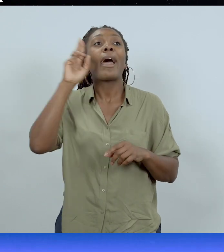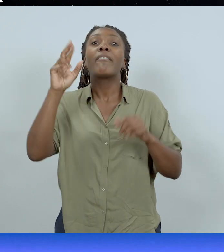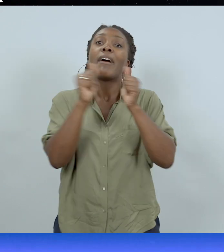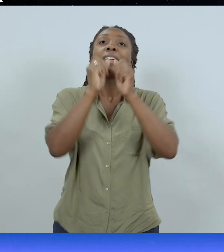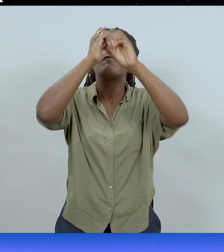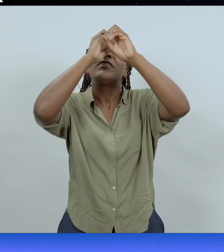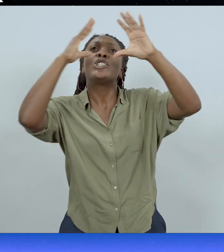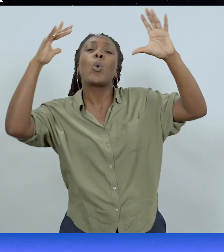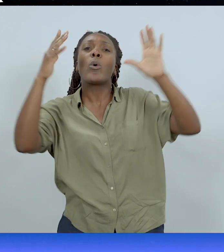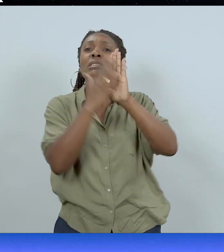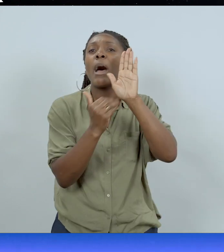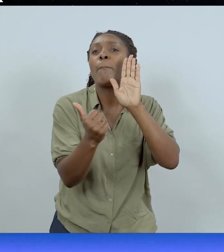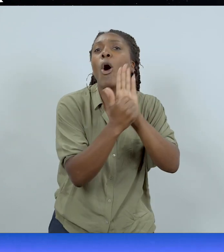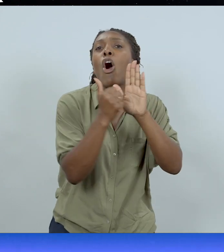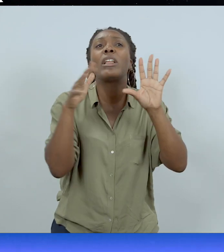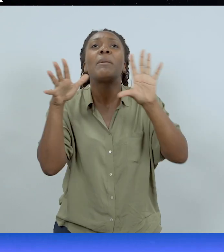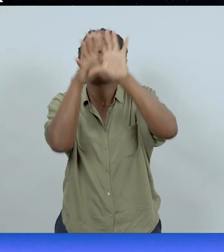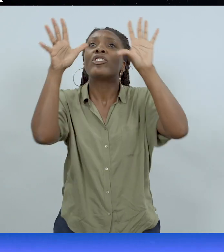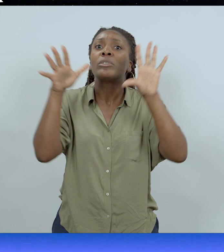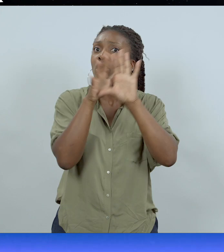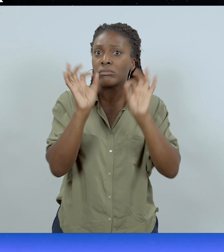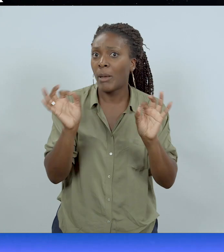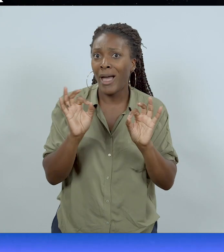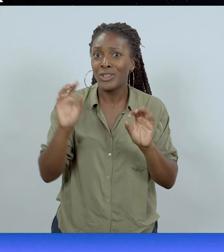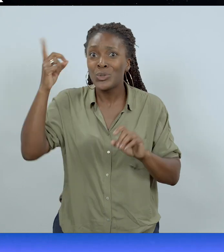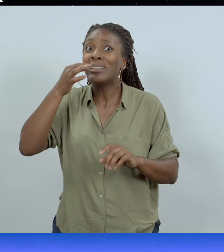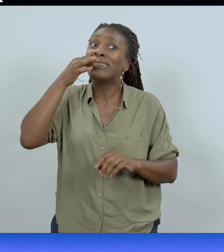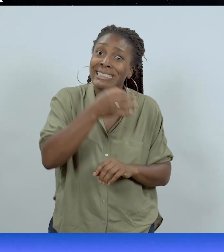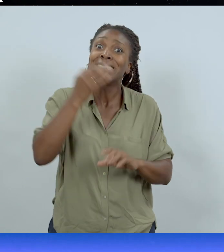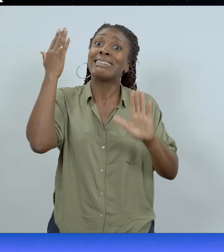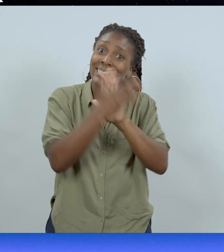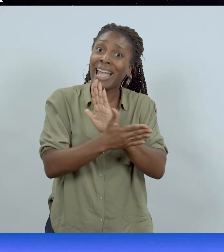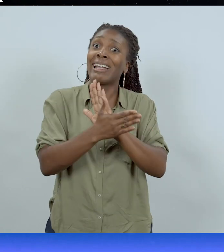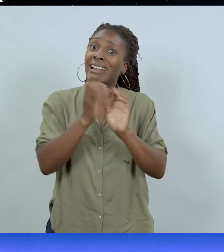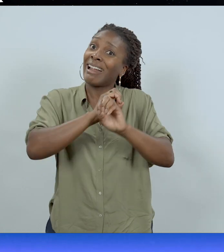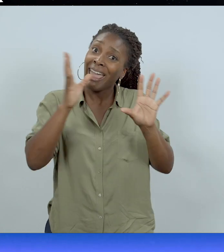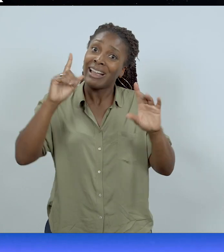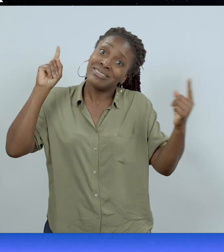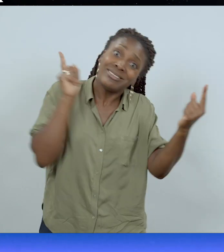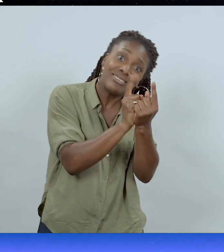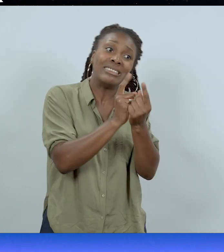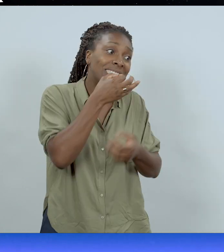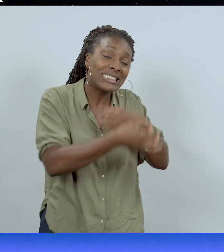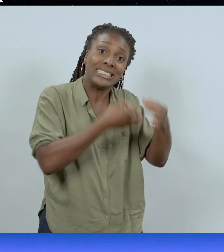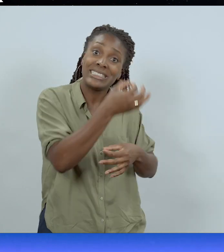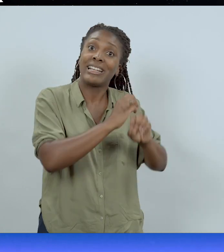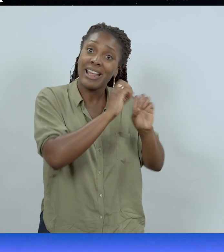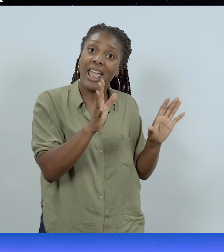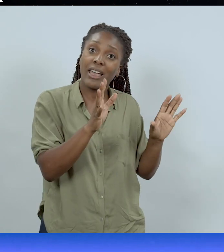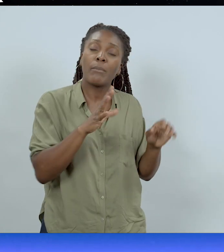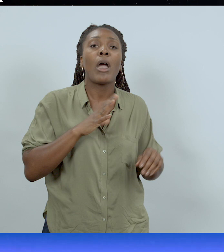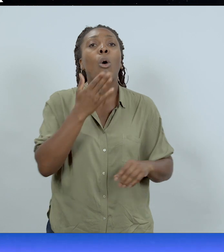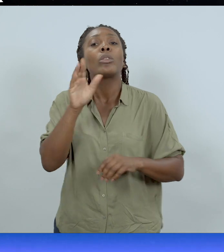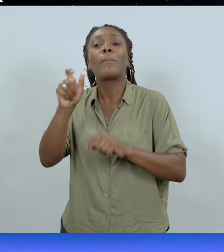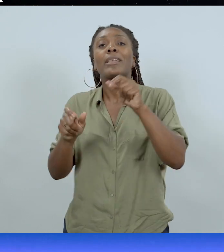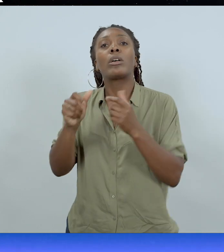vision symbolique. Il n'y avait pas un rêve symbolique. Dieu est venu parler clairement, d'accord, à Abimelech. Mais